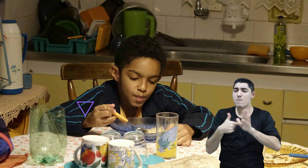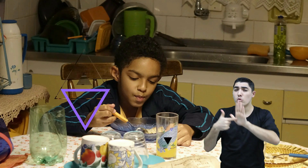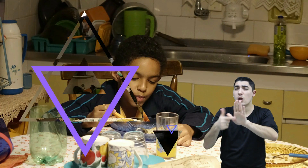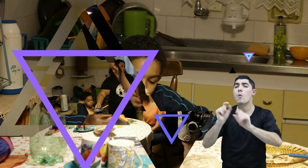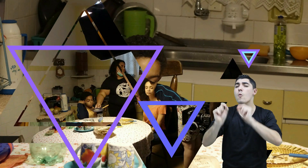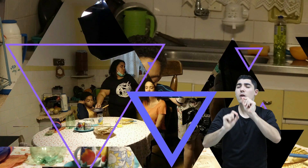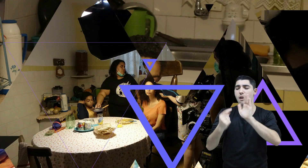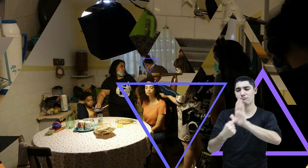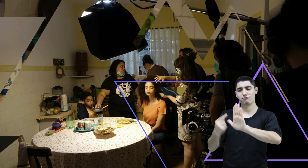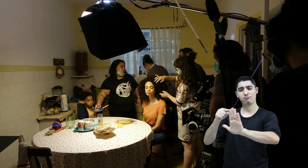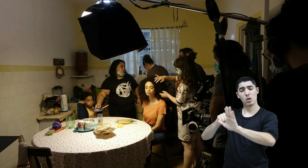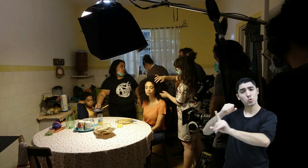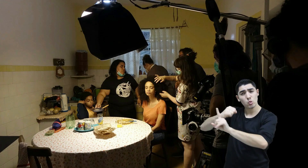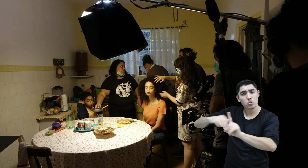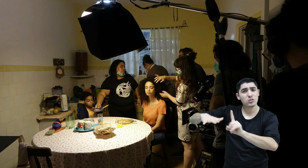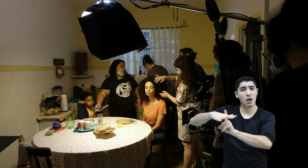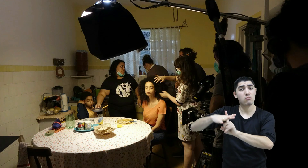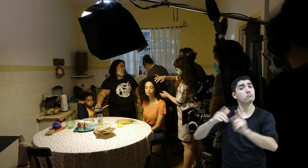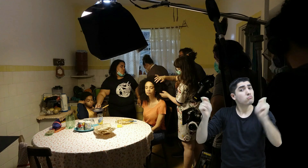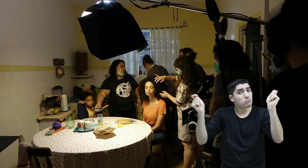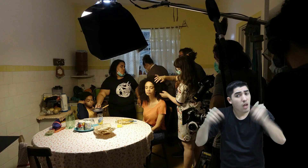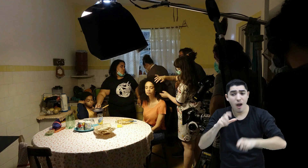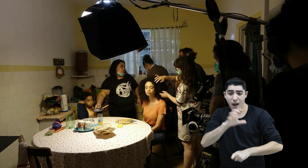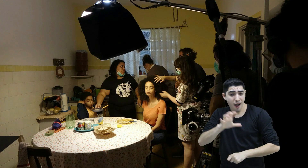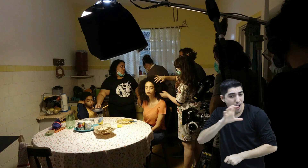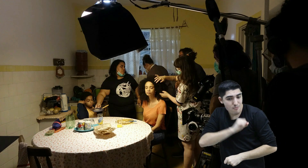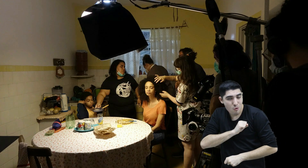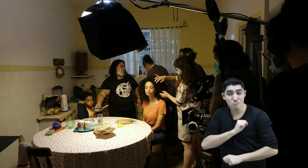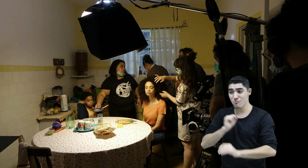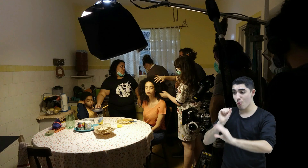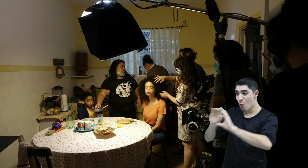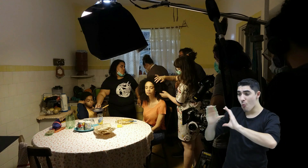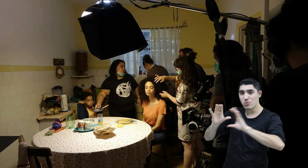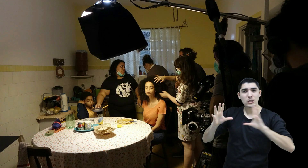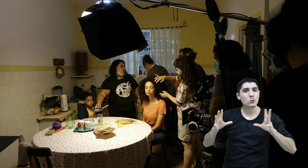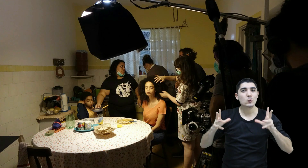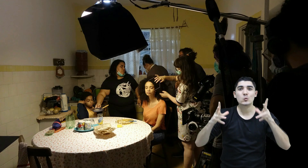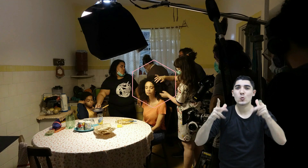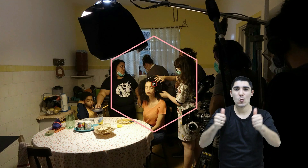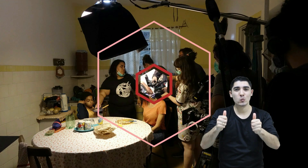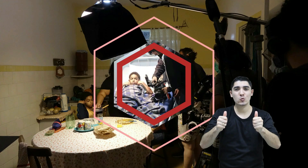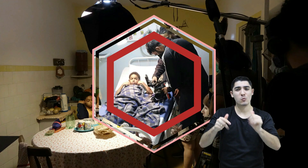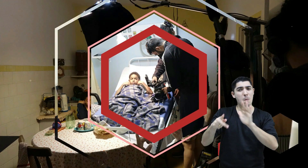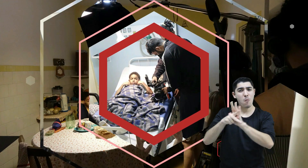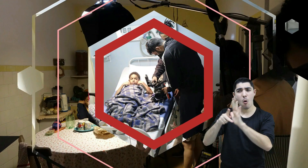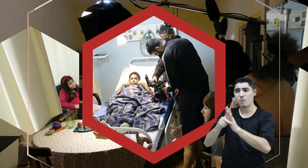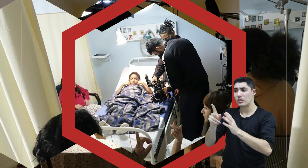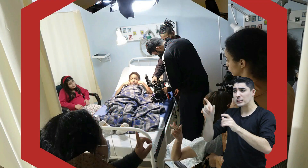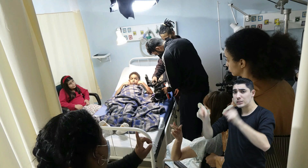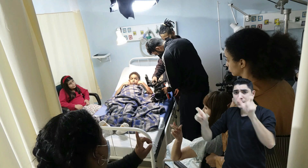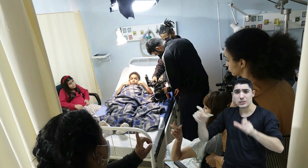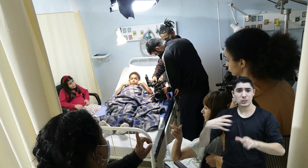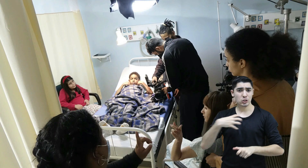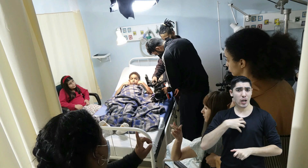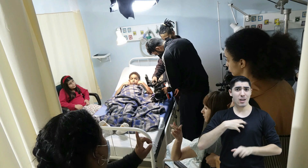a possibilidade do amor e da comunicação entre percepções de mundo diferentes. Porque sabemos